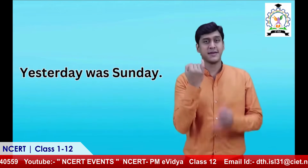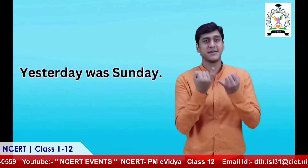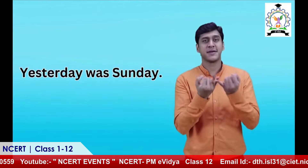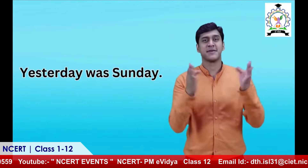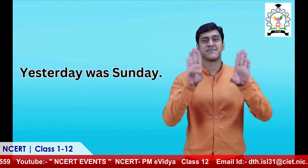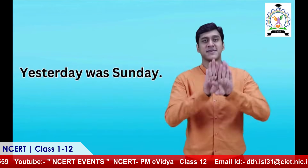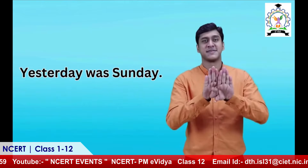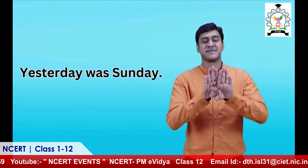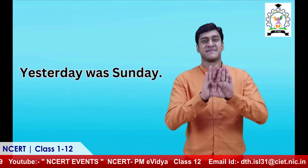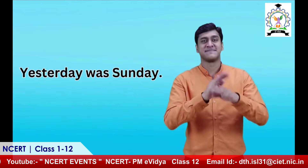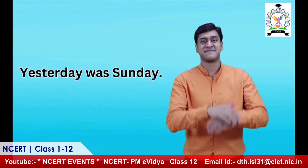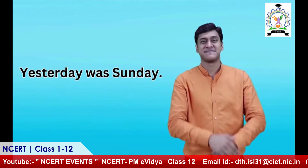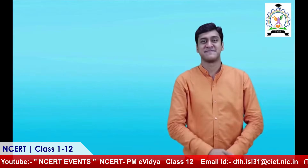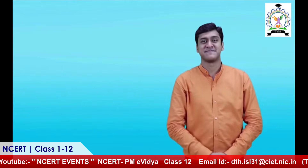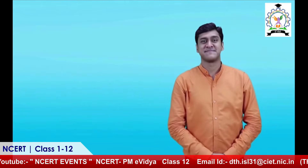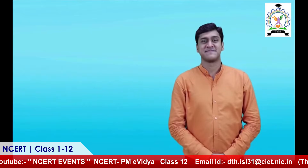कल रविवार था।